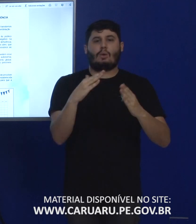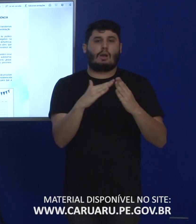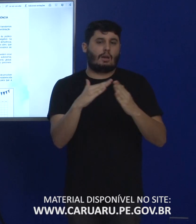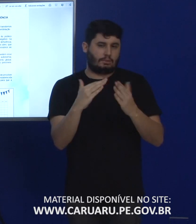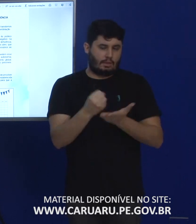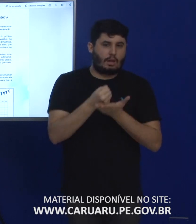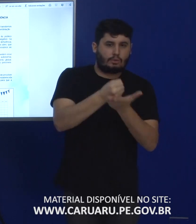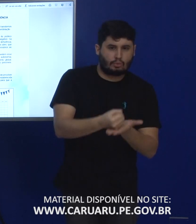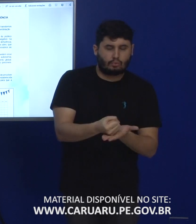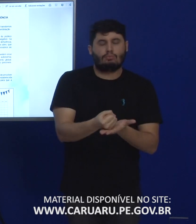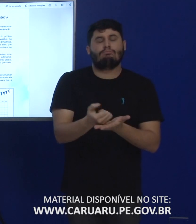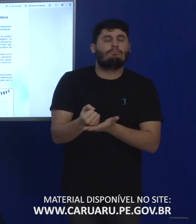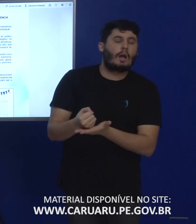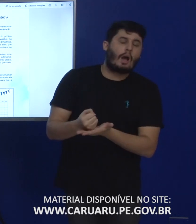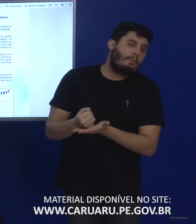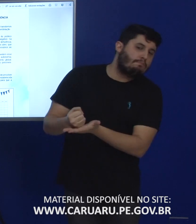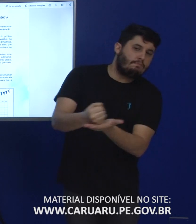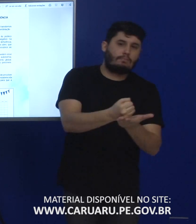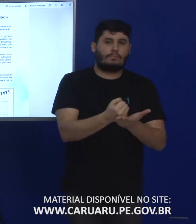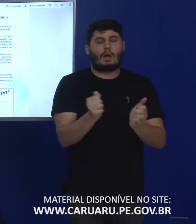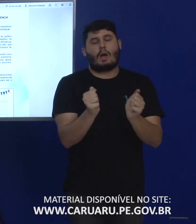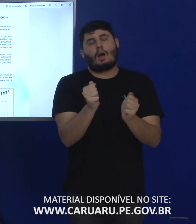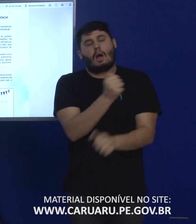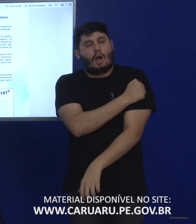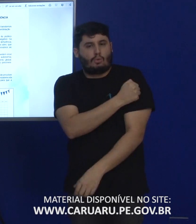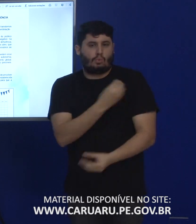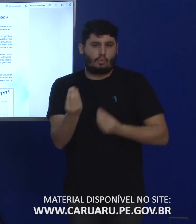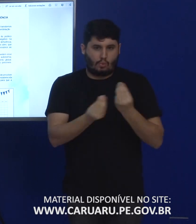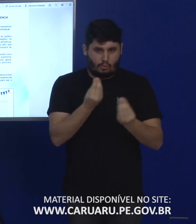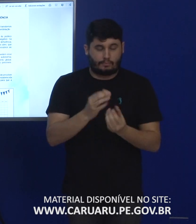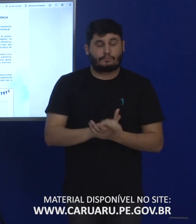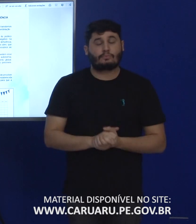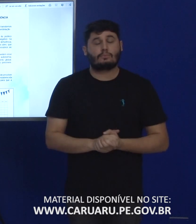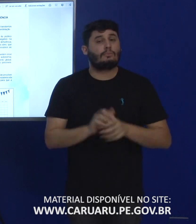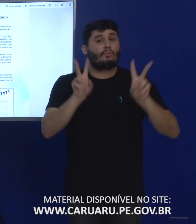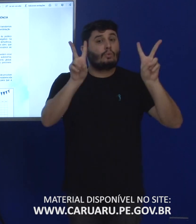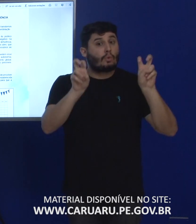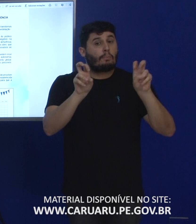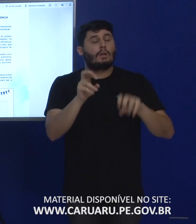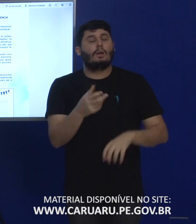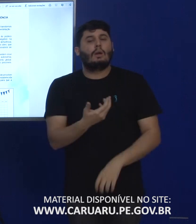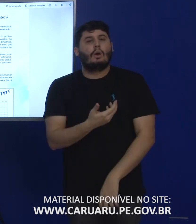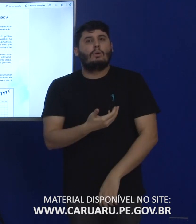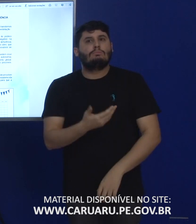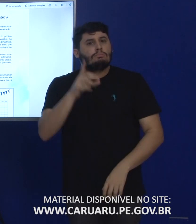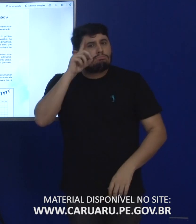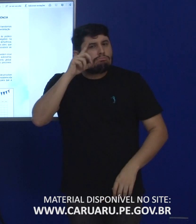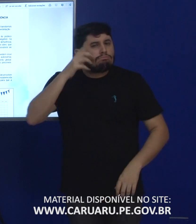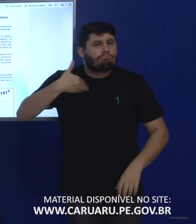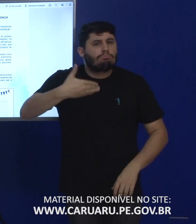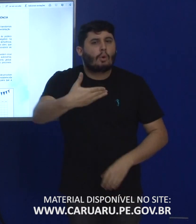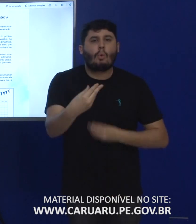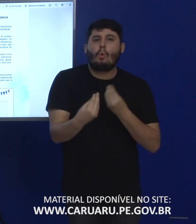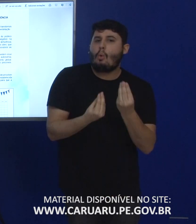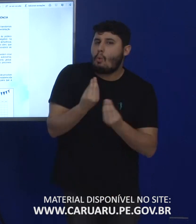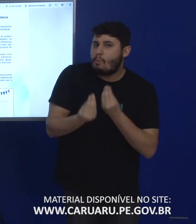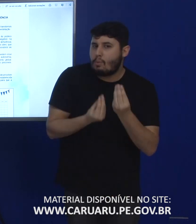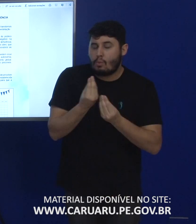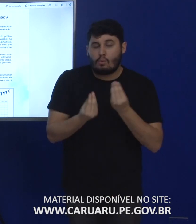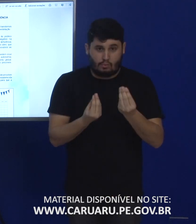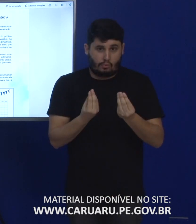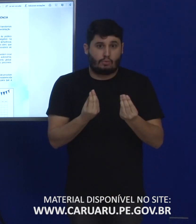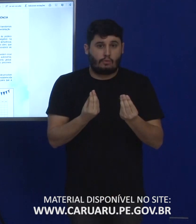rotina, Como a gente tem pensado em auxiliar as famílias hoje com uma rotina específica dentro das